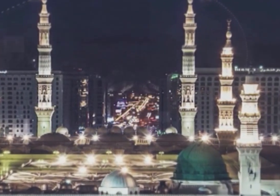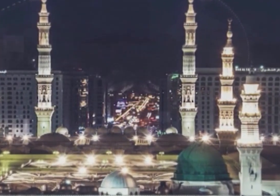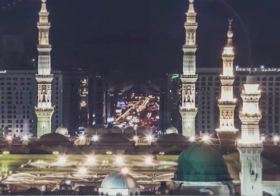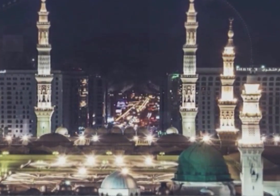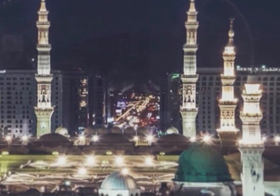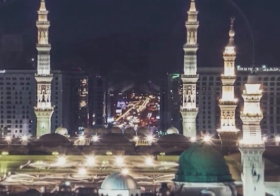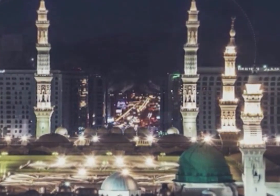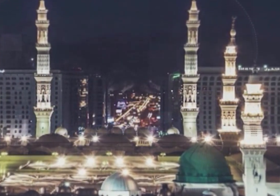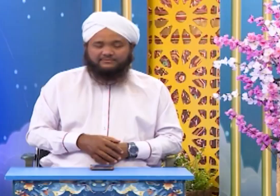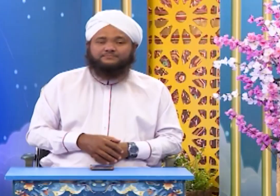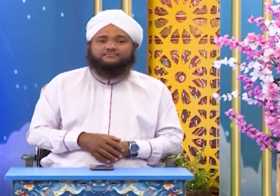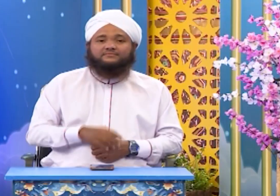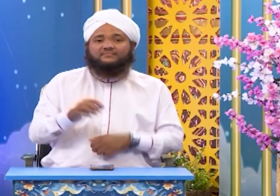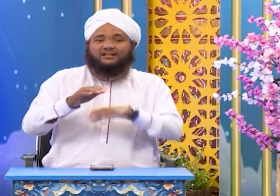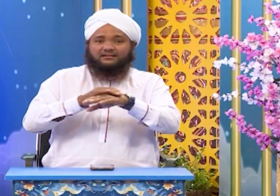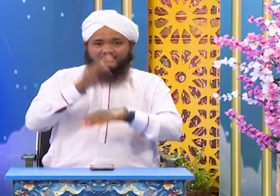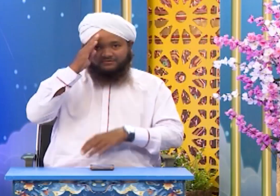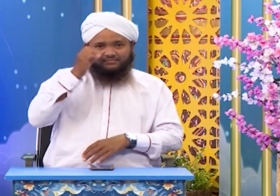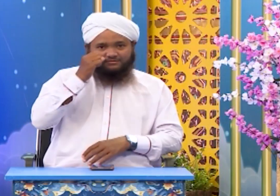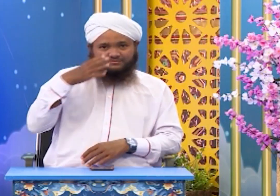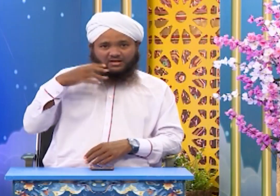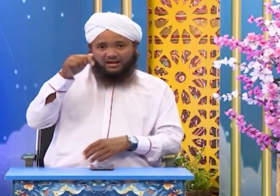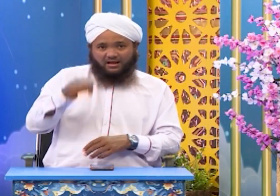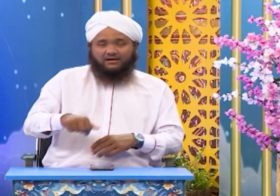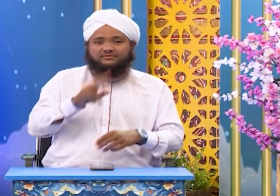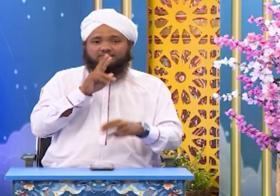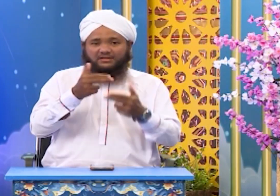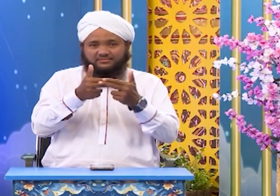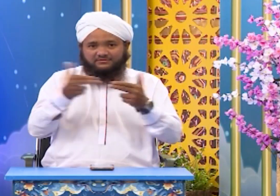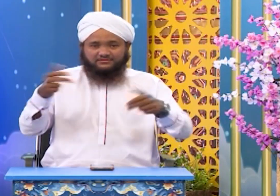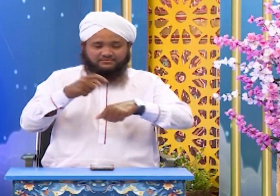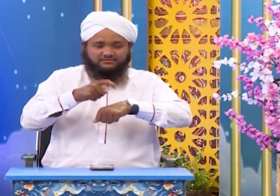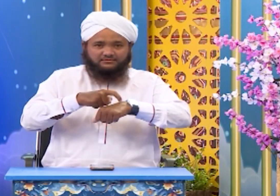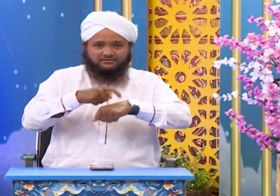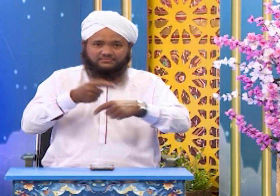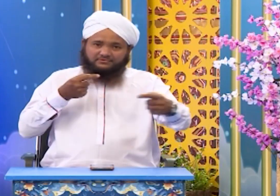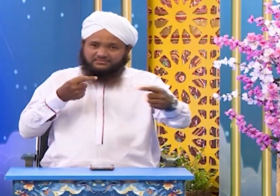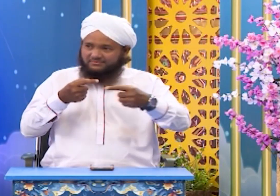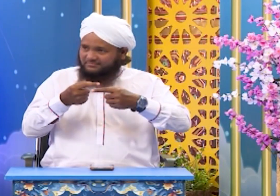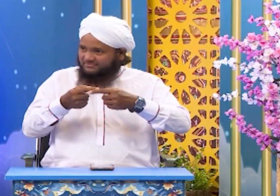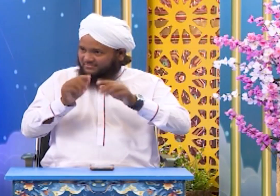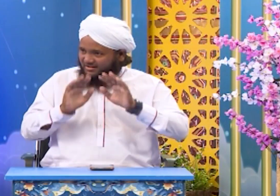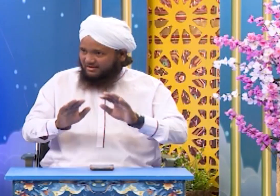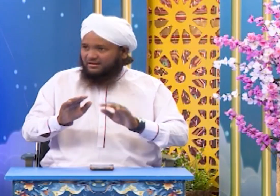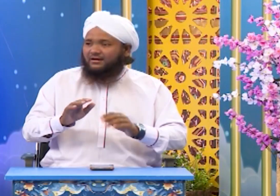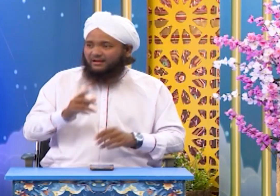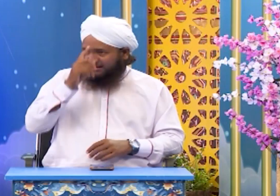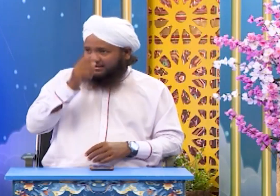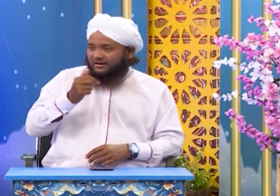علی محمد۔ پیارے اسلامی بھائیوں، آج کے پروگرام کا وقت اختتام کی طرف بڑھ رہا ہے۔ آئندہ ایک نئے